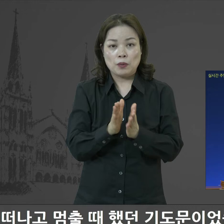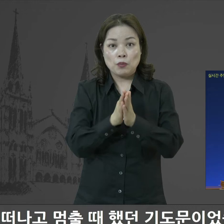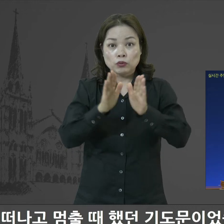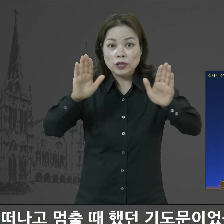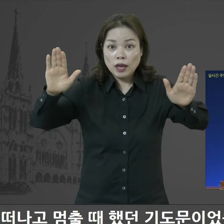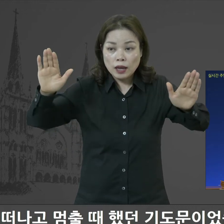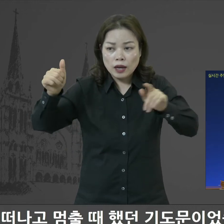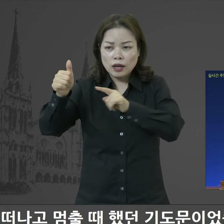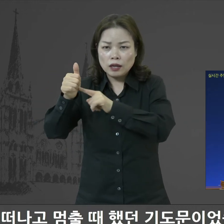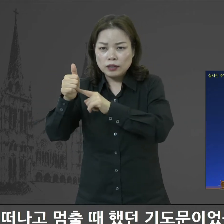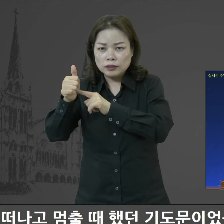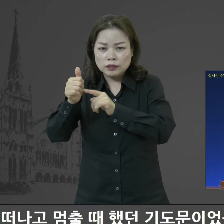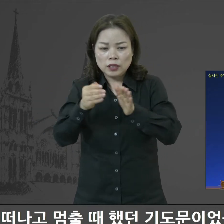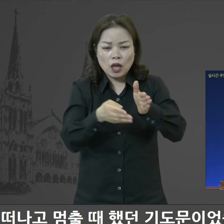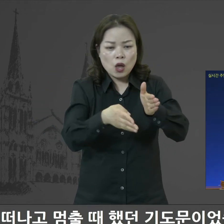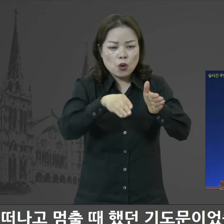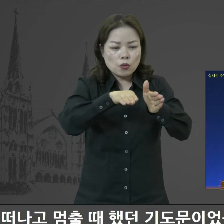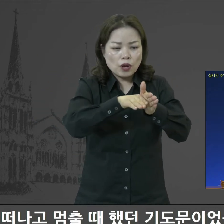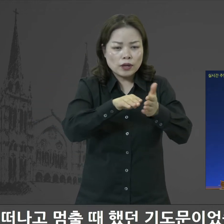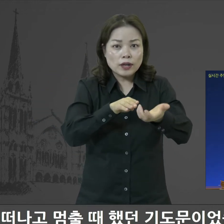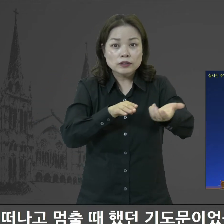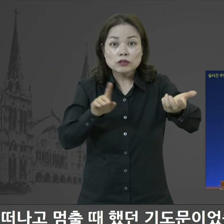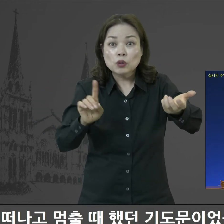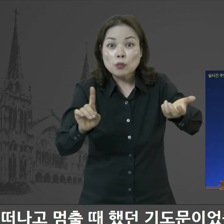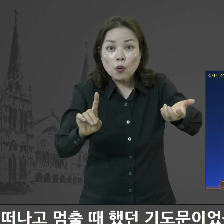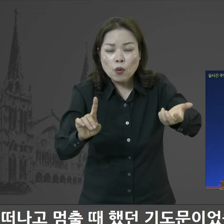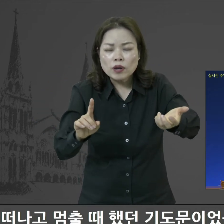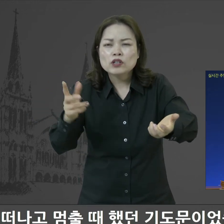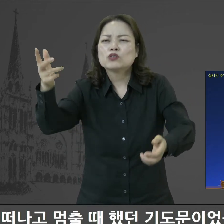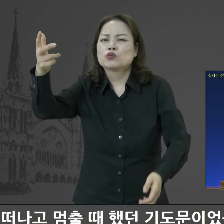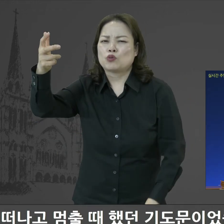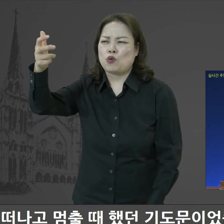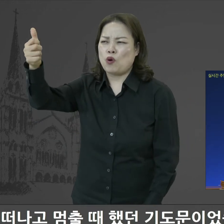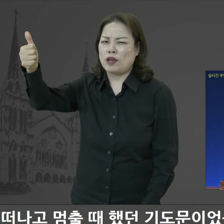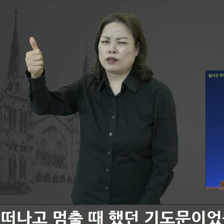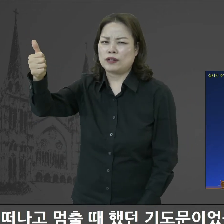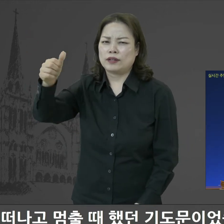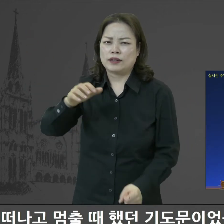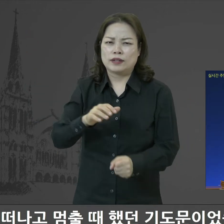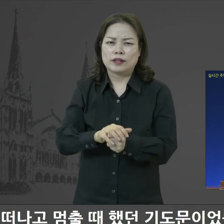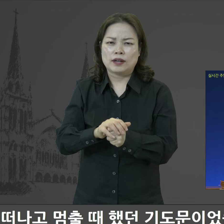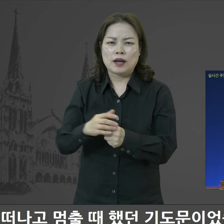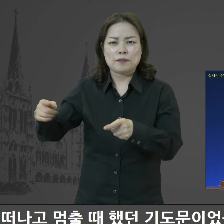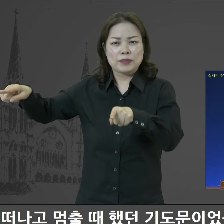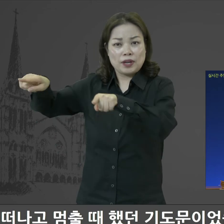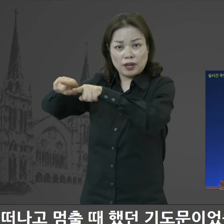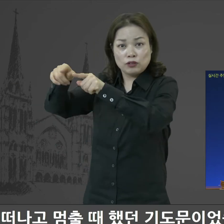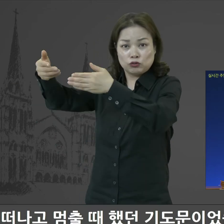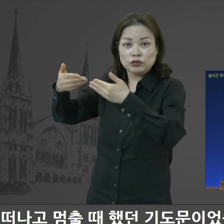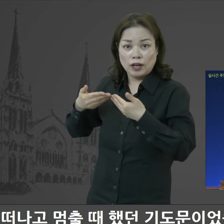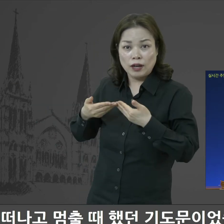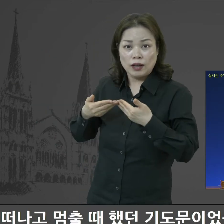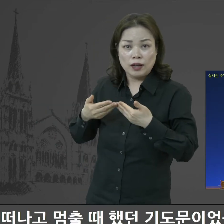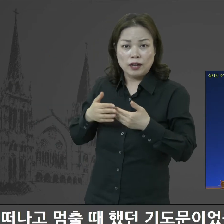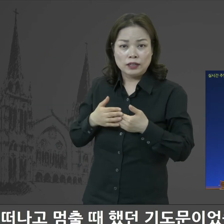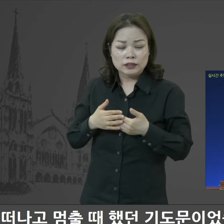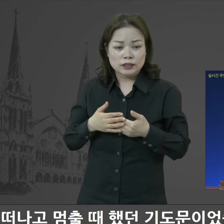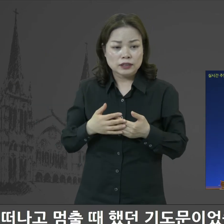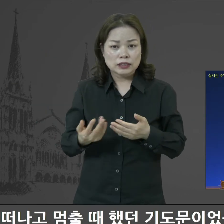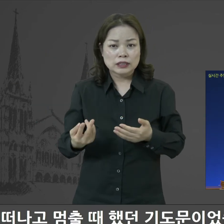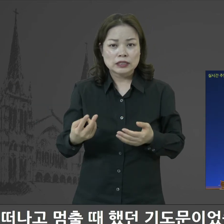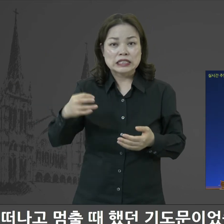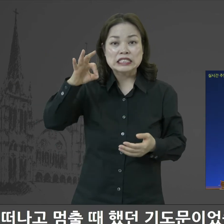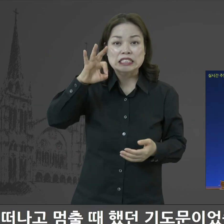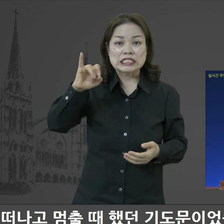모세는 괴가 떠날 때에 뭐라고 기도합니까? 여호와여 일어나사, 이렇게 기도합니다. 여기에서 일어나다는